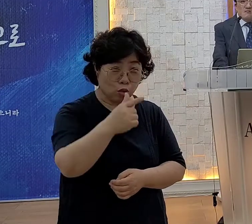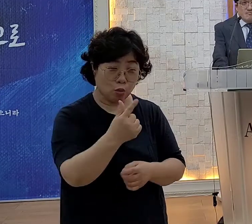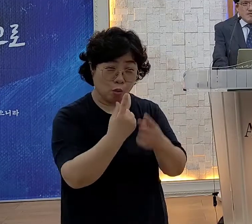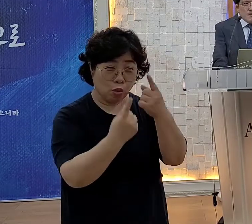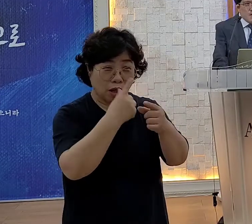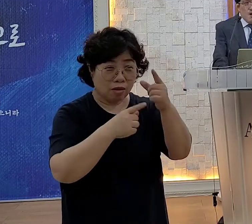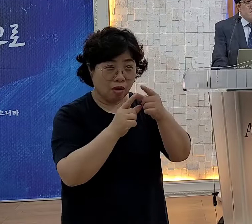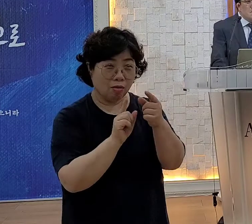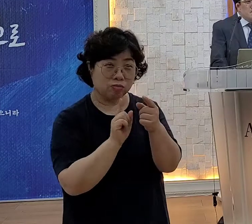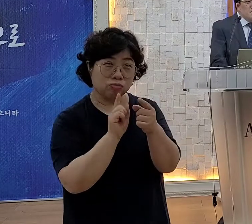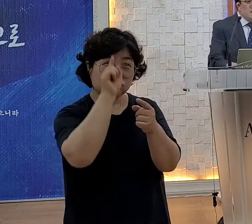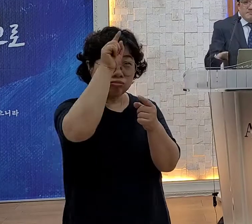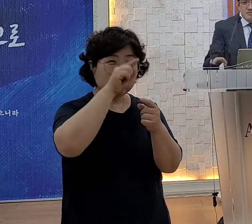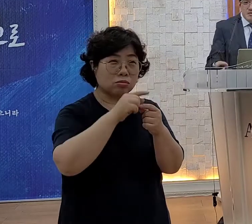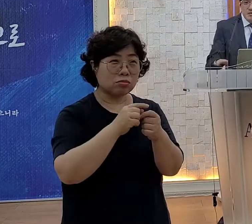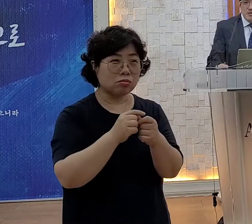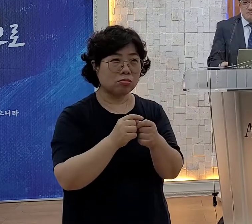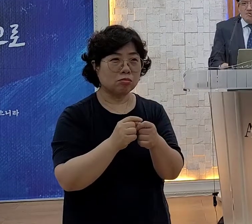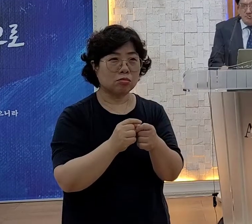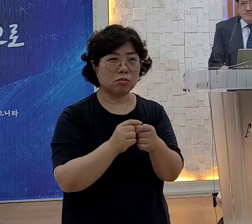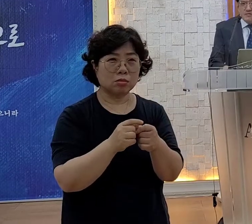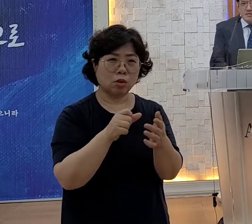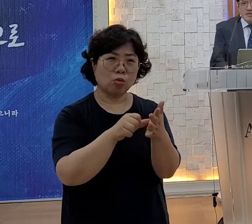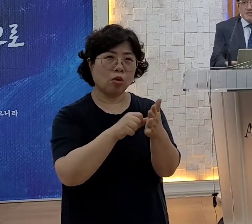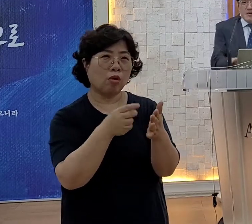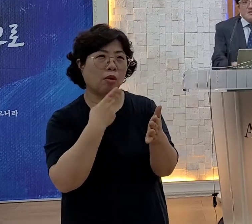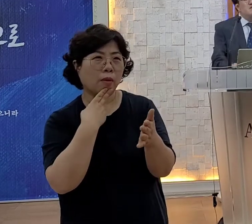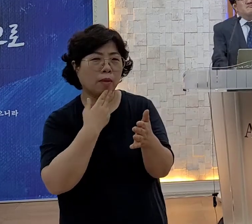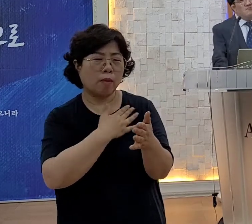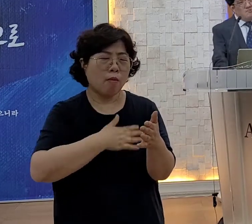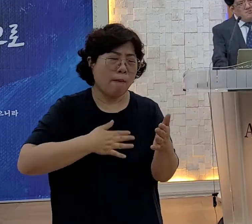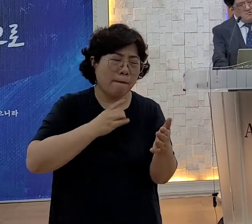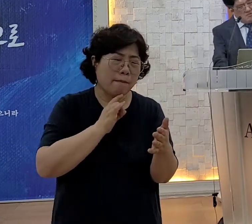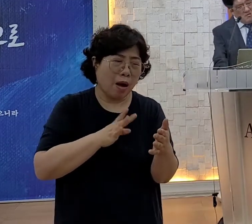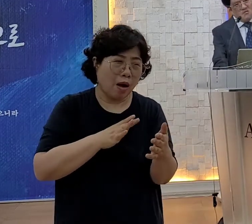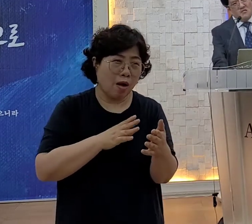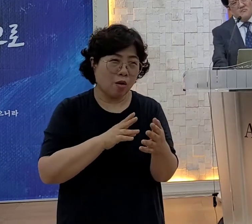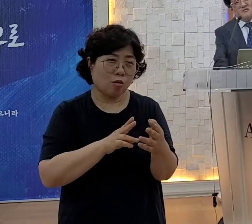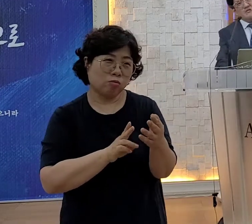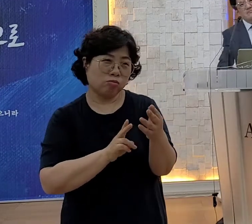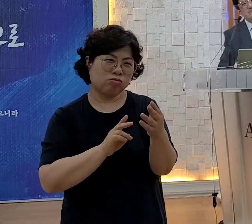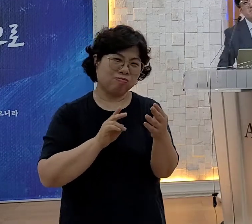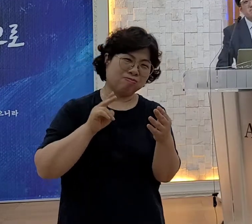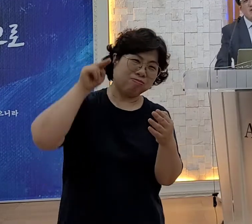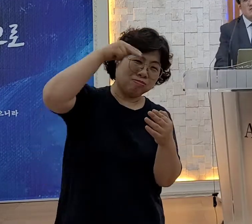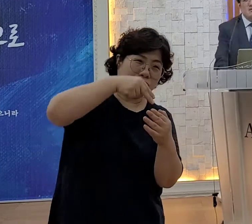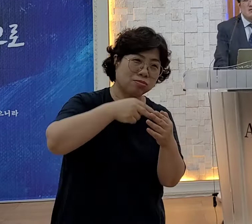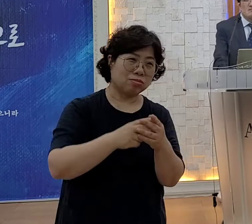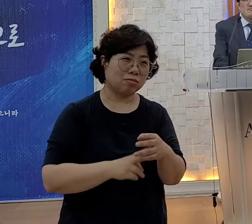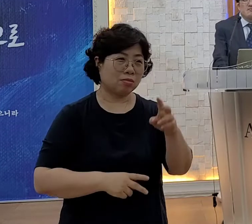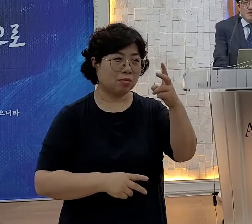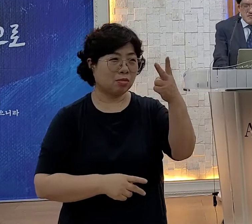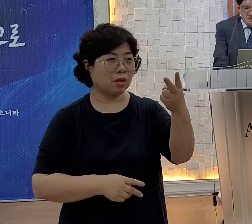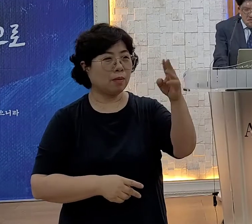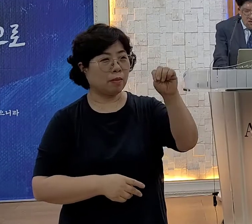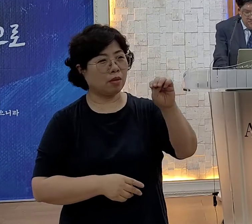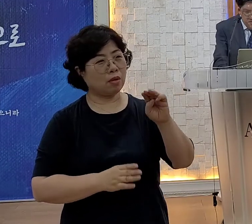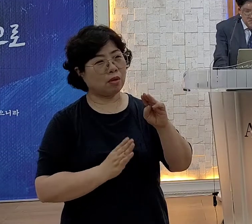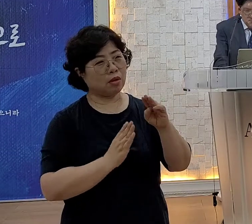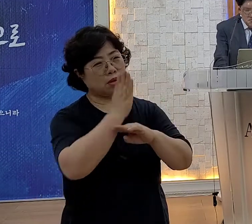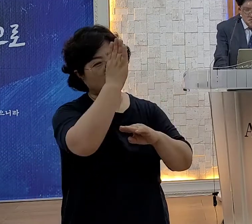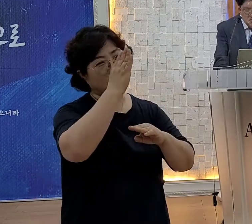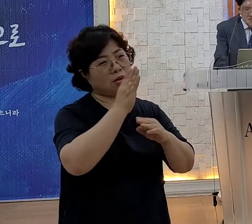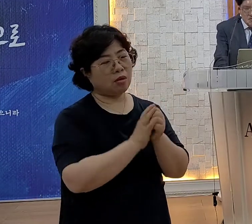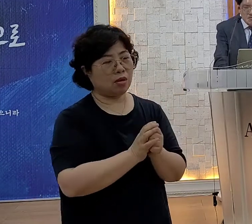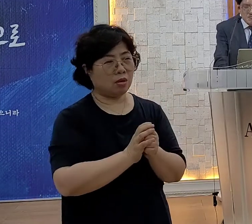236cm를 뛰어넘는다. 아무 힘 없이, 도구 없이 자기 힘으로 그 2m 36바를 넘는다는 거예요. 사람